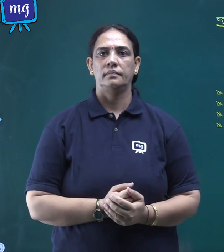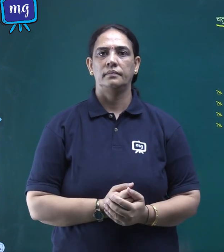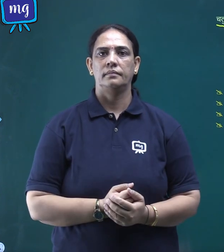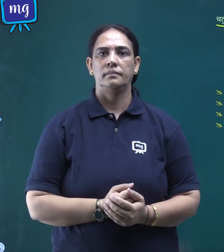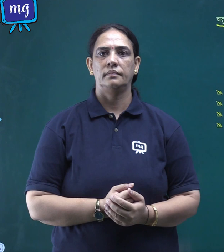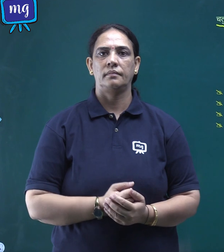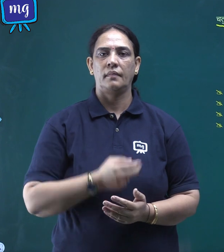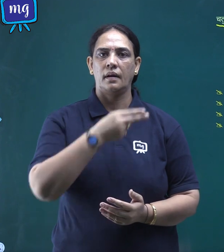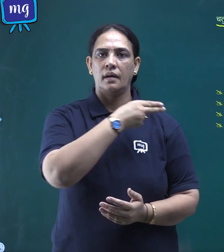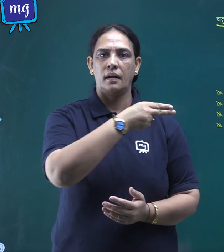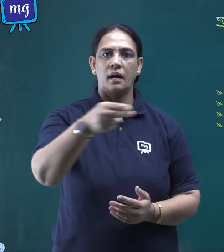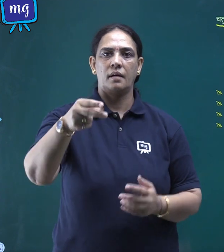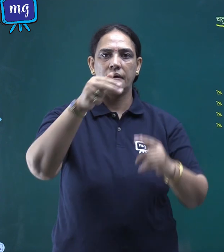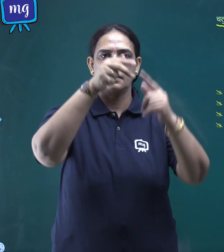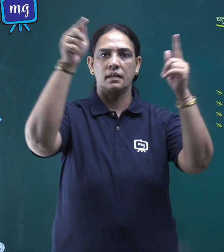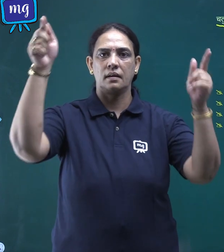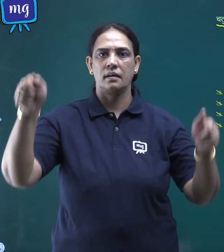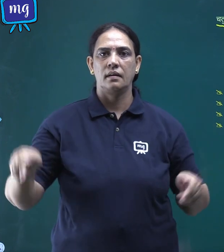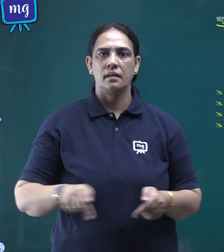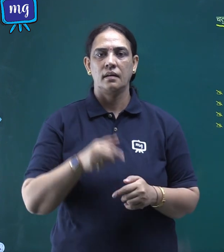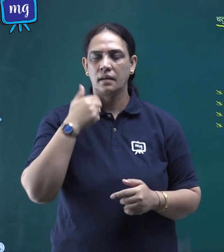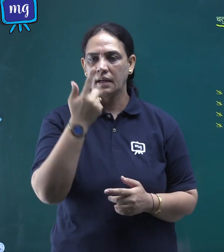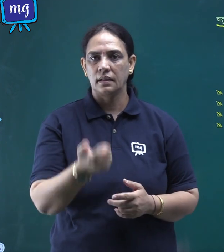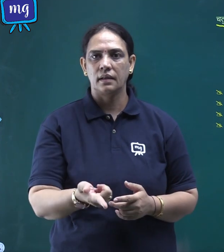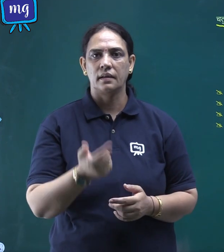चतुर्भुज कहलाती है।